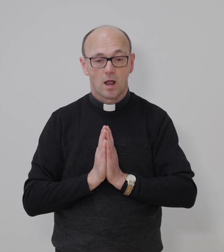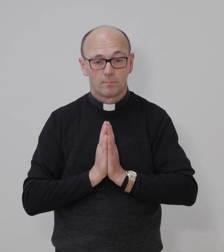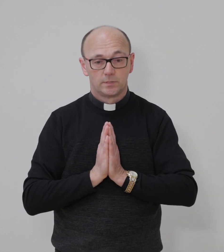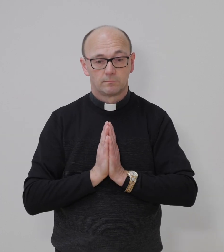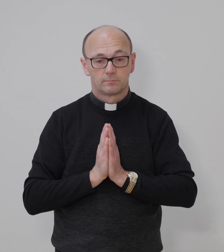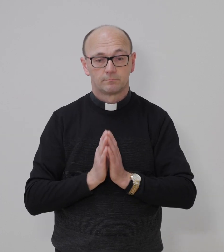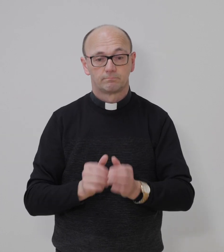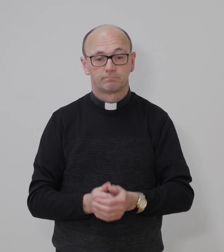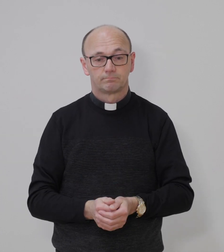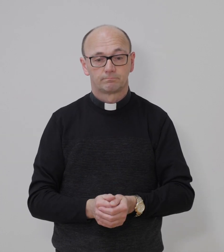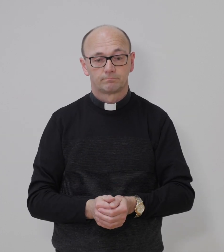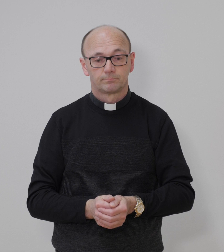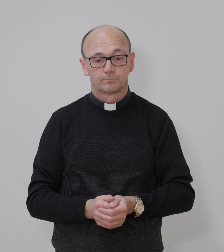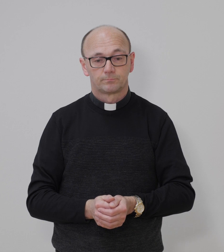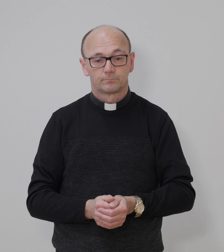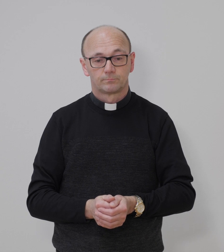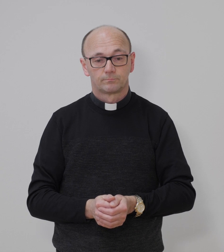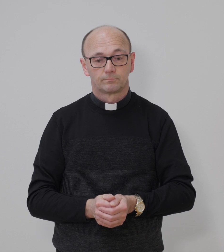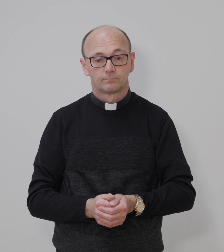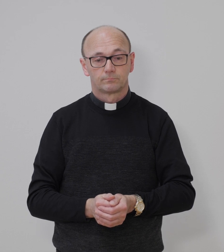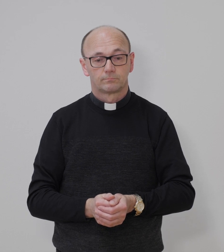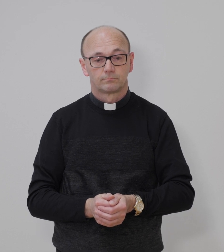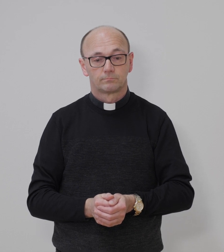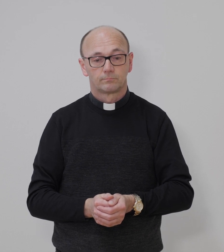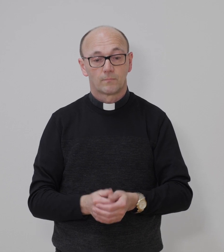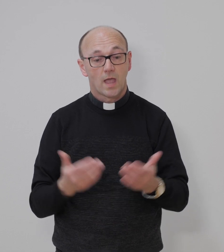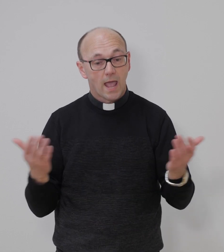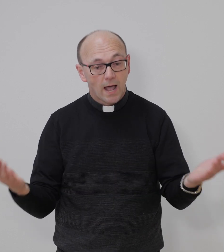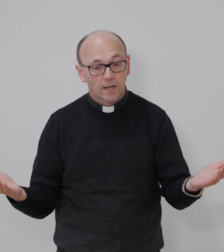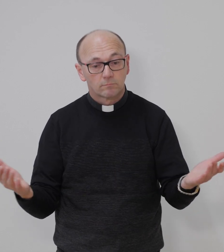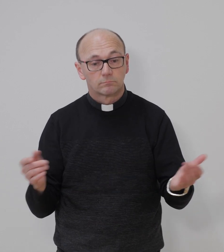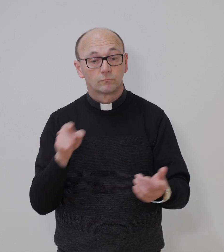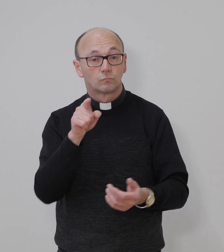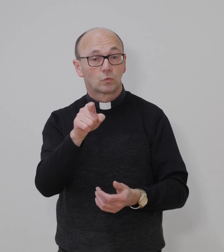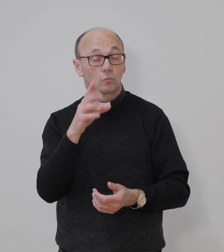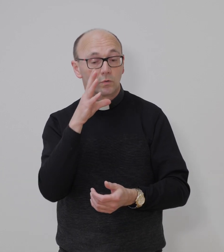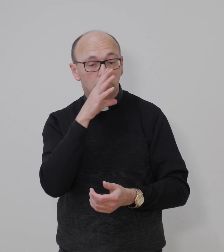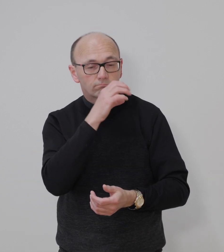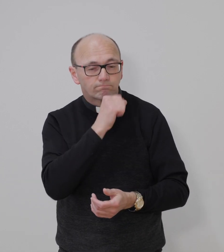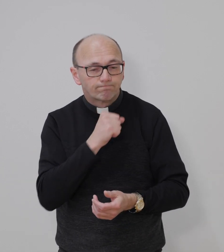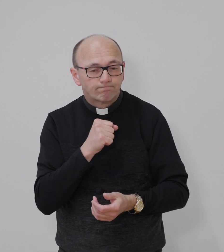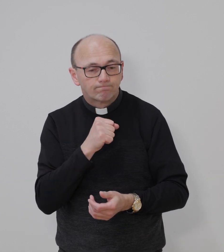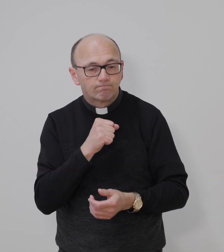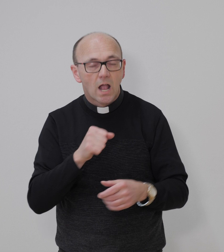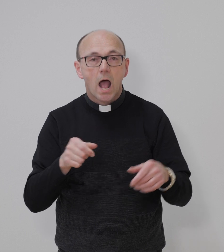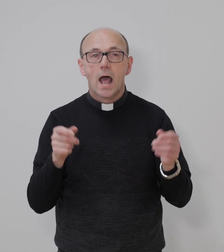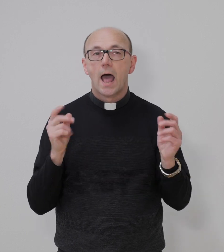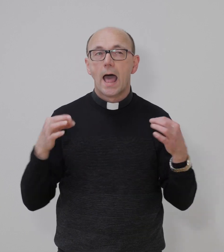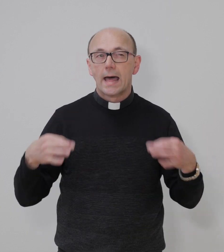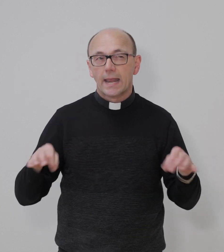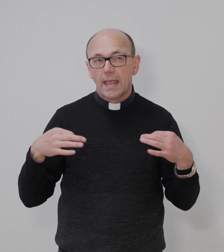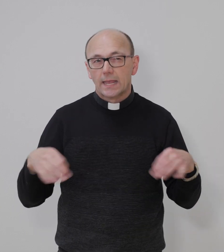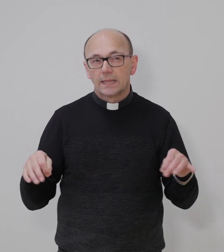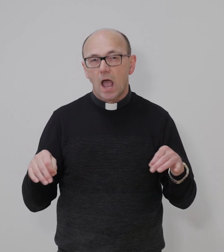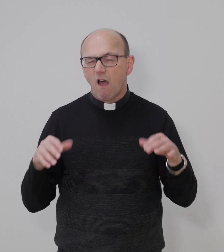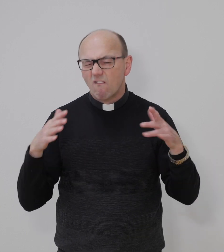Du schweigst, Herr, da der Richter feige das